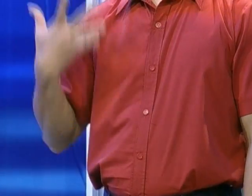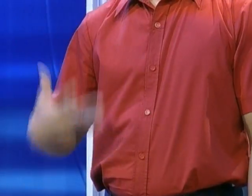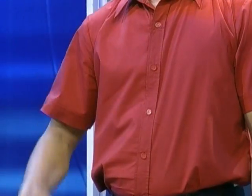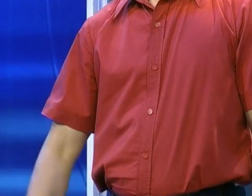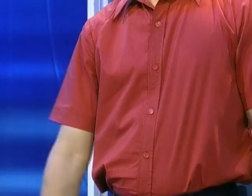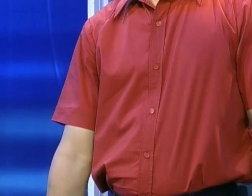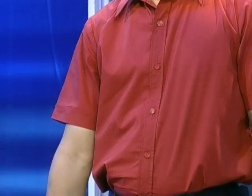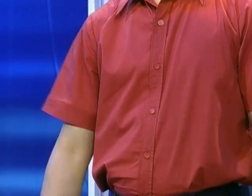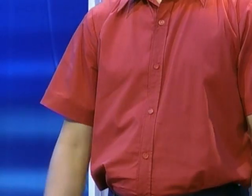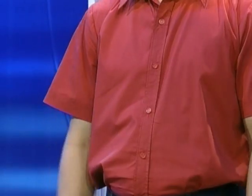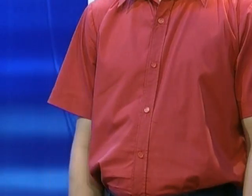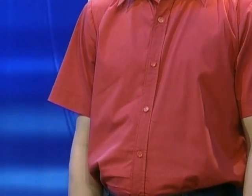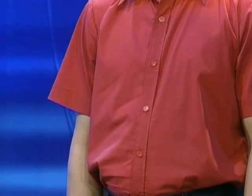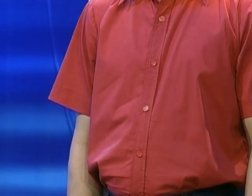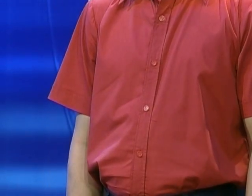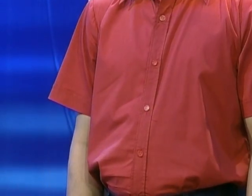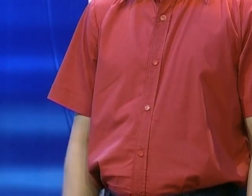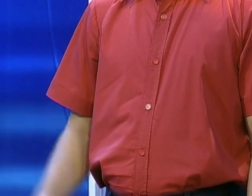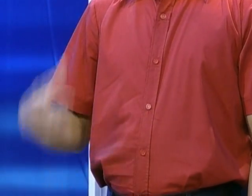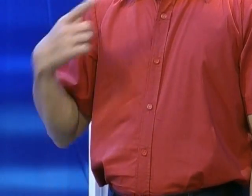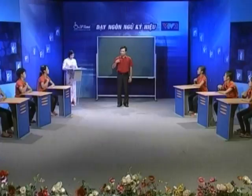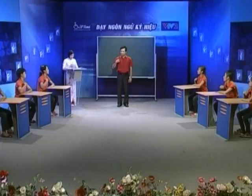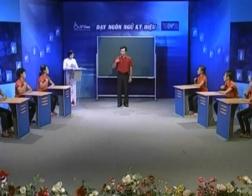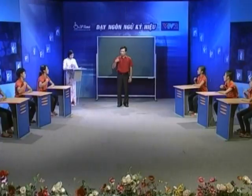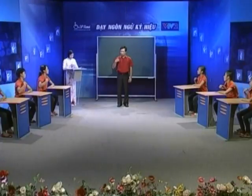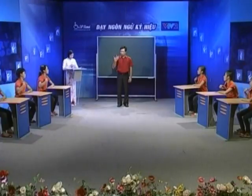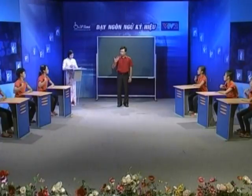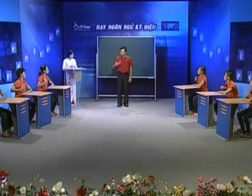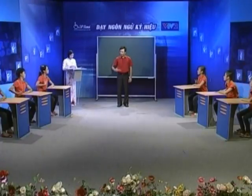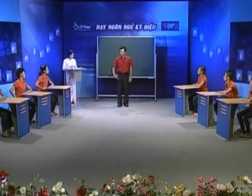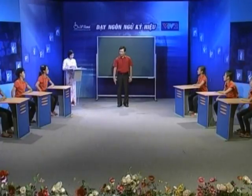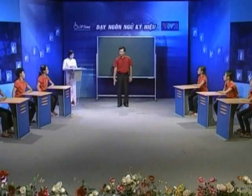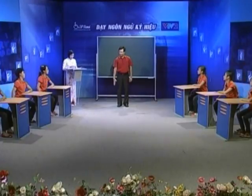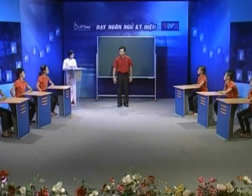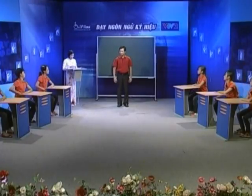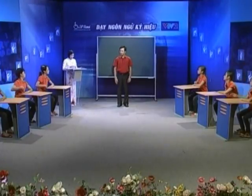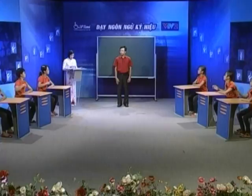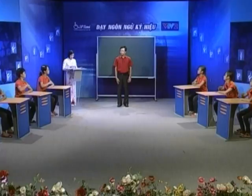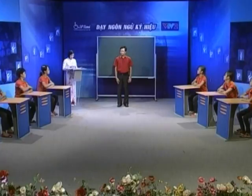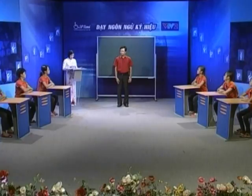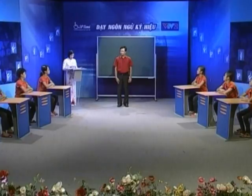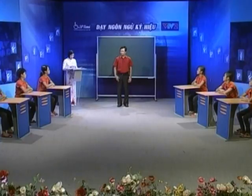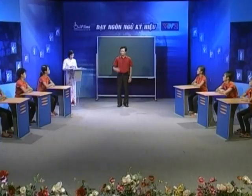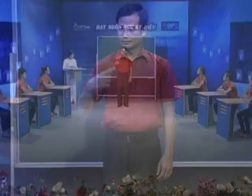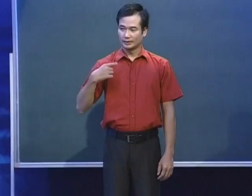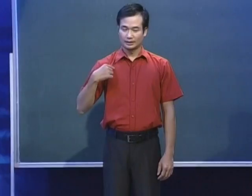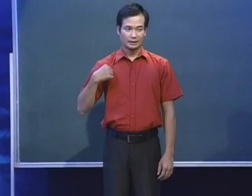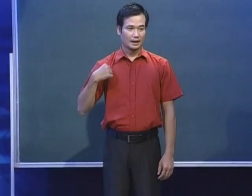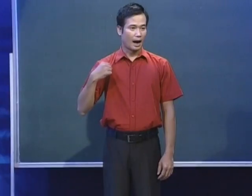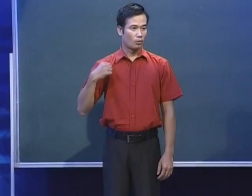vào ngực áo, kéo nhẹ tay về phía trước. Động tác 2, tay phải xòe, lòng bàn tay hướng lên trên, đầu các ngón tay hướng sang trái, đặt